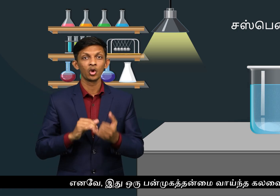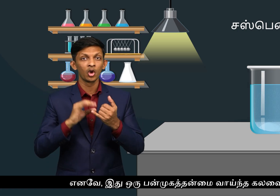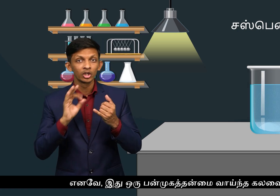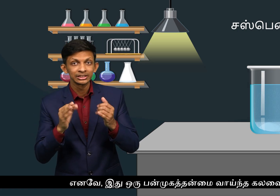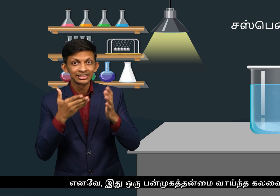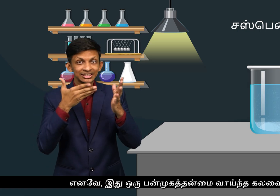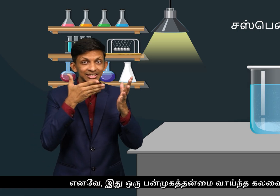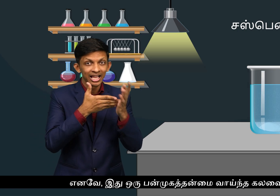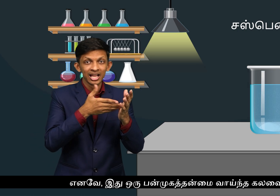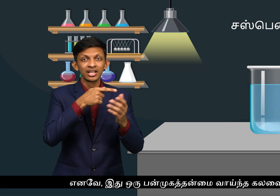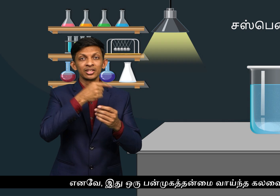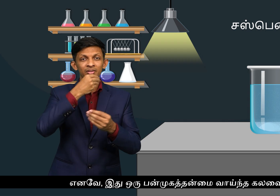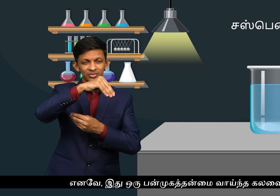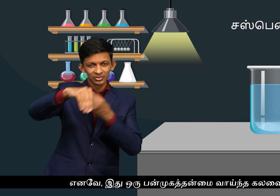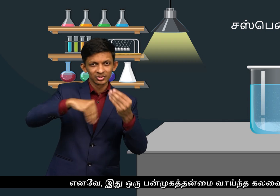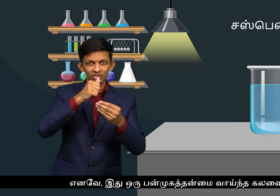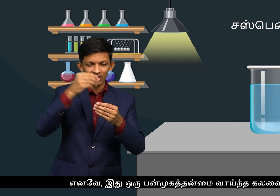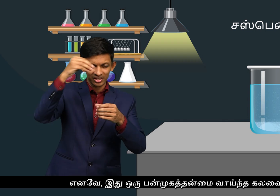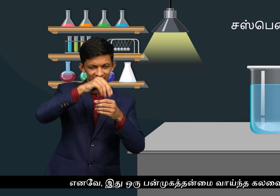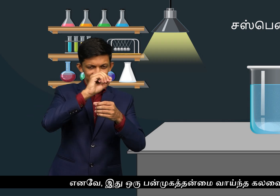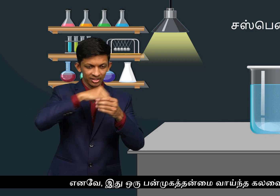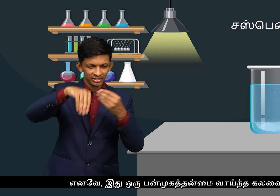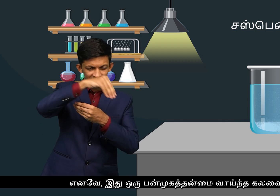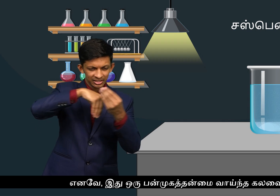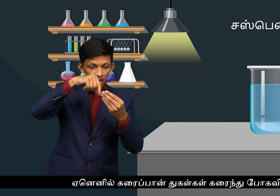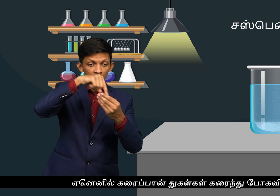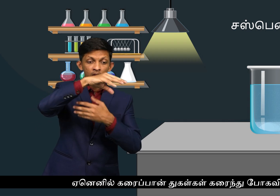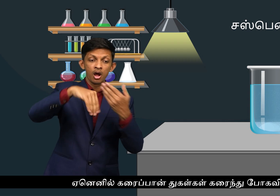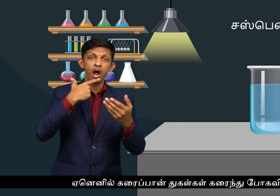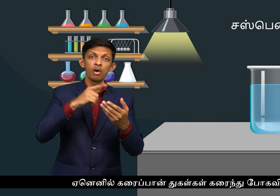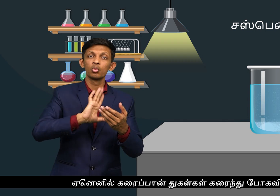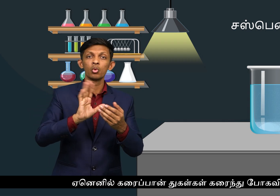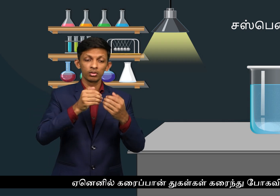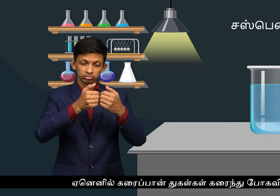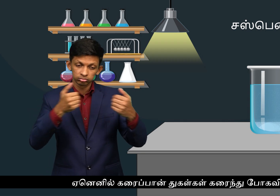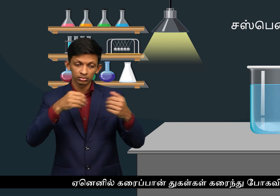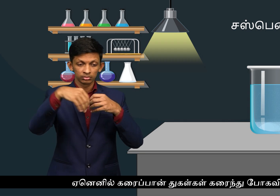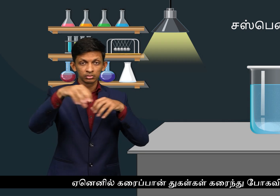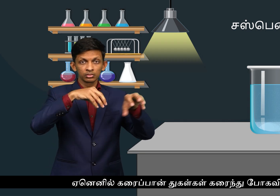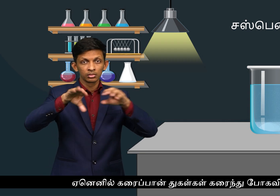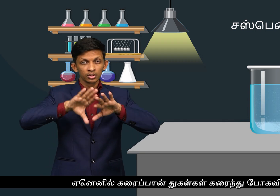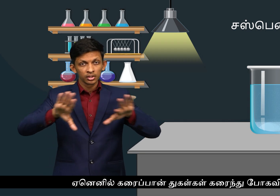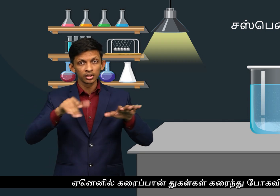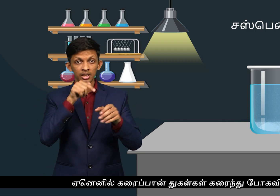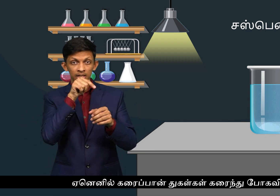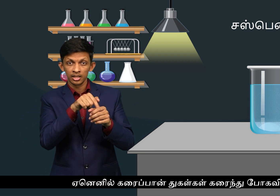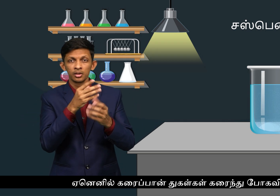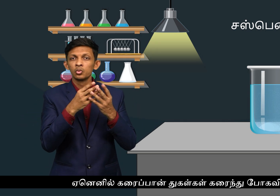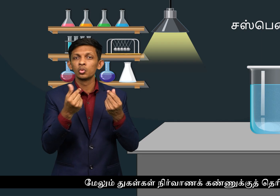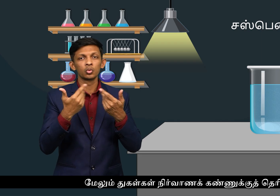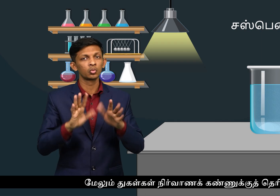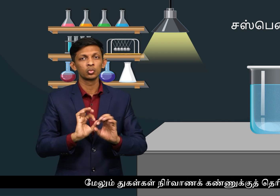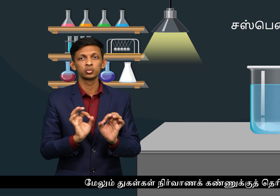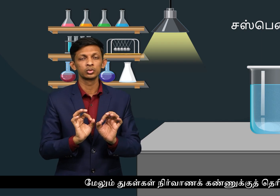எனவே இது ஒரு பன்முகத்தன்மை வாய்ந்த கலவையாகும். ஏனெனில் கரைப்பான் துகள்கள் கரைந்து